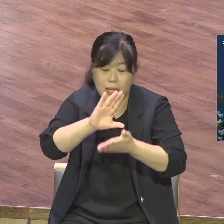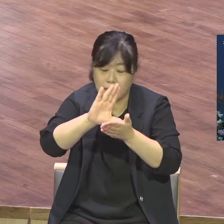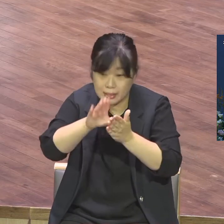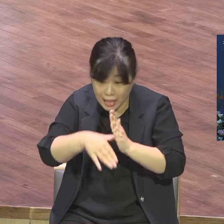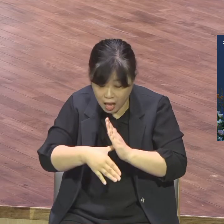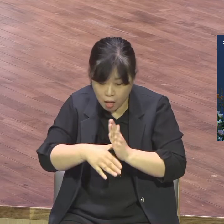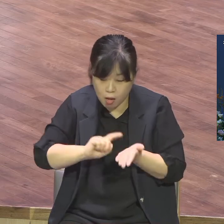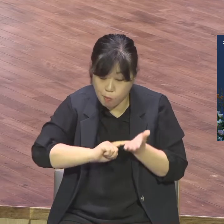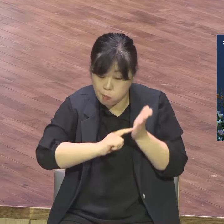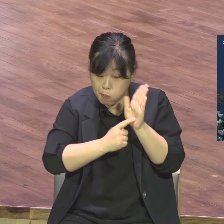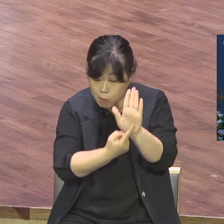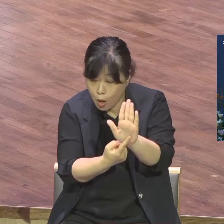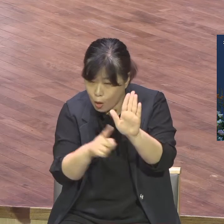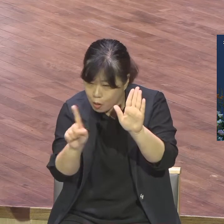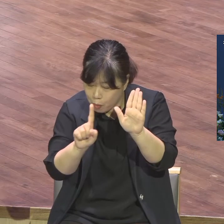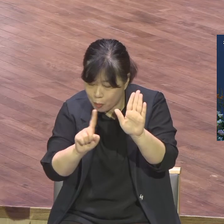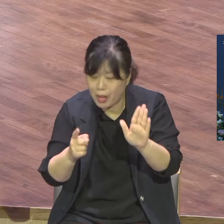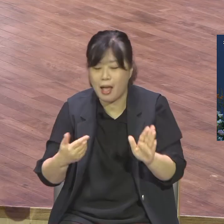이